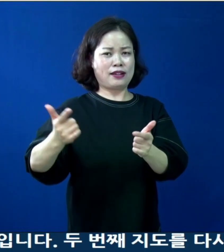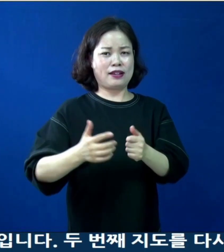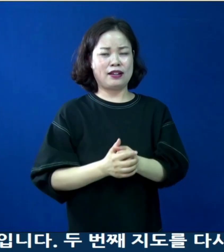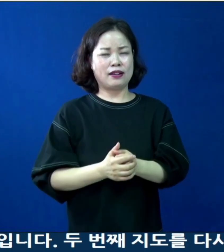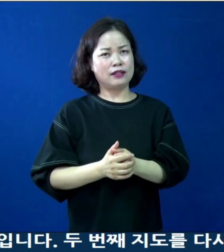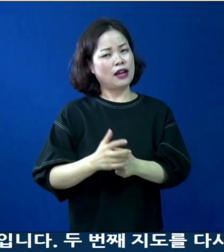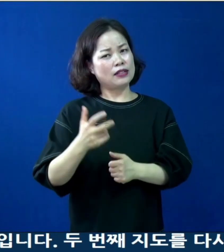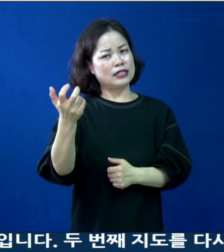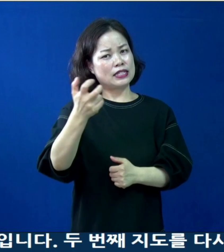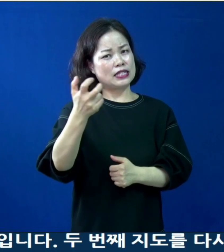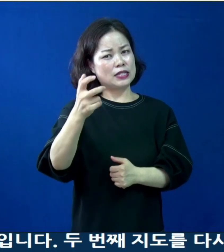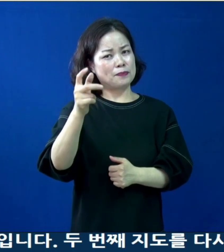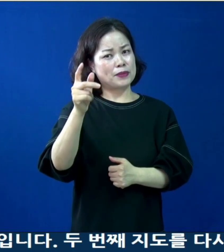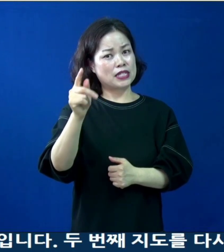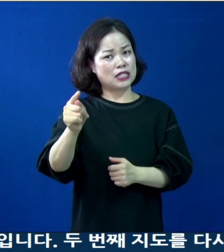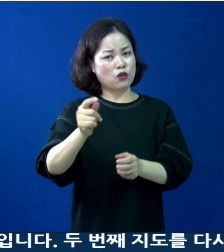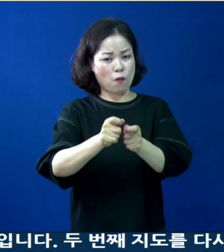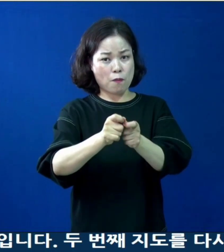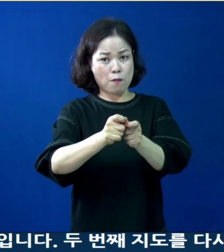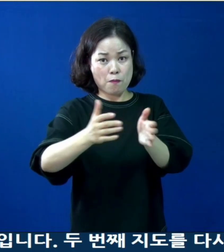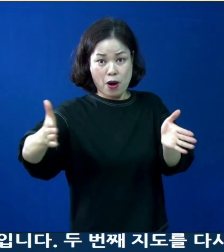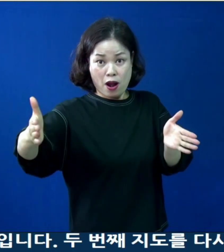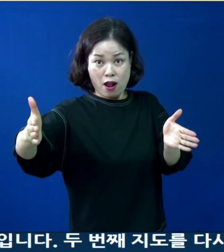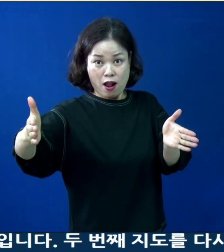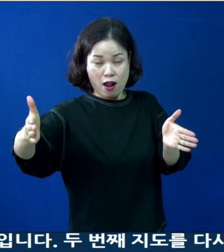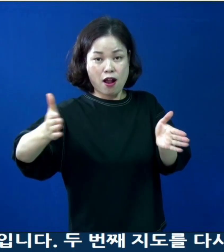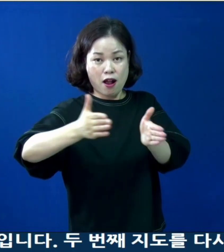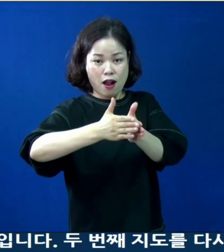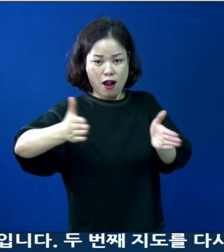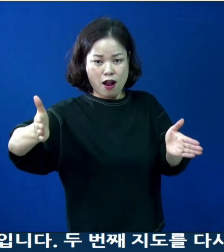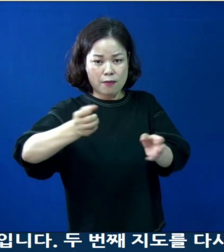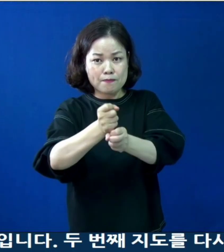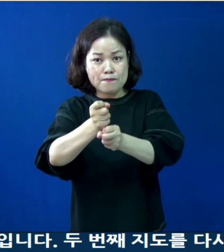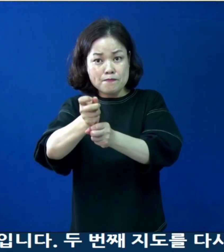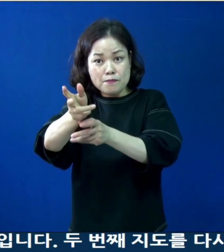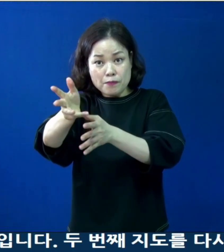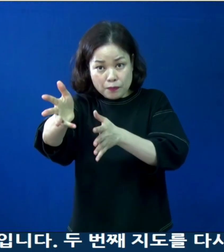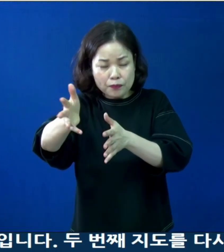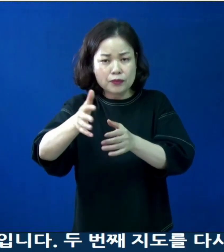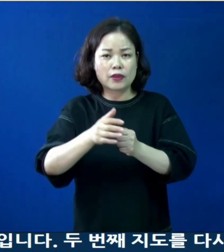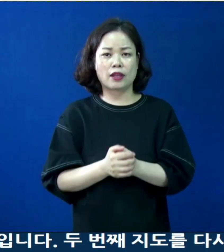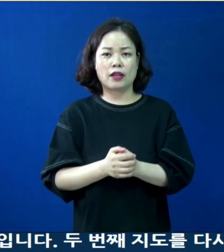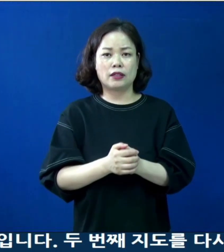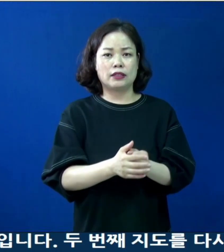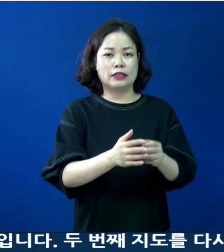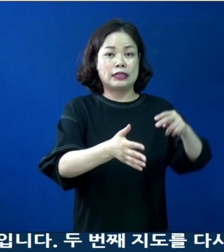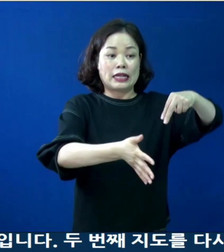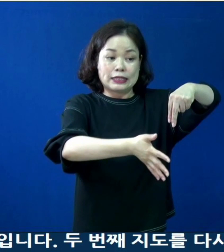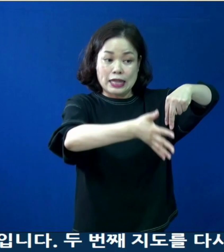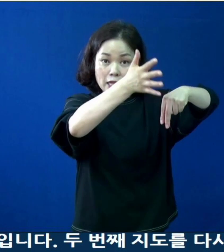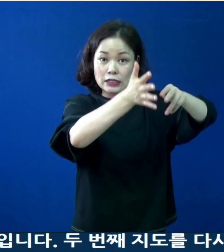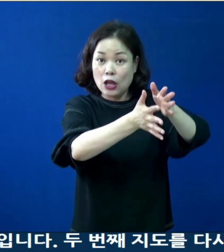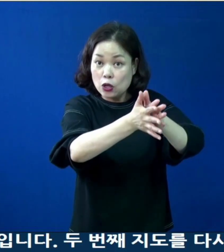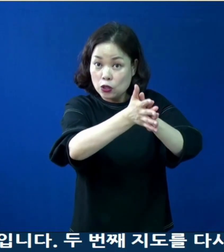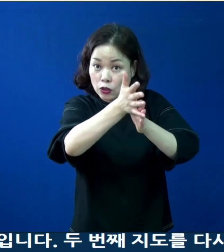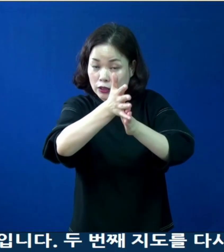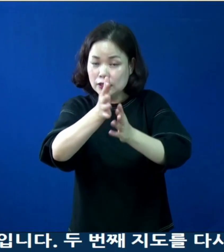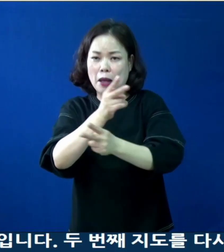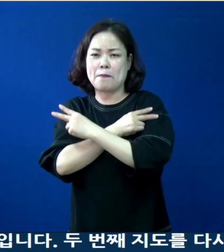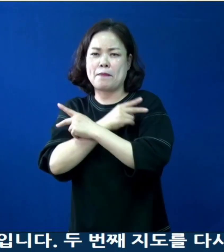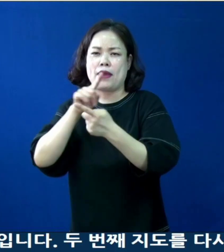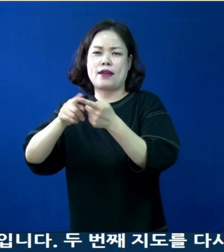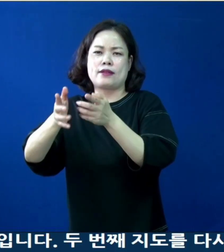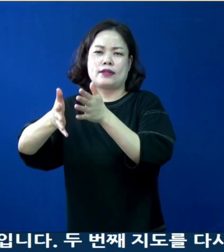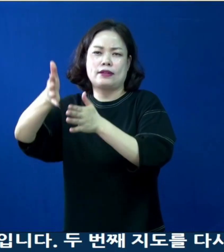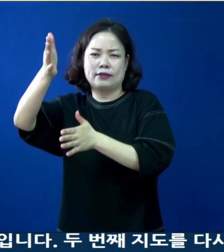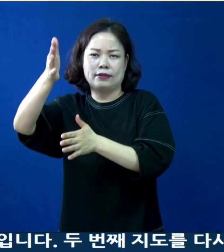한 70km 이상 떨어진 그런 거리고요. 데살로니가에서 베레아로 이동하는 길도 에그나띠아 길로 이동이